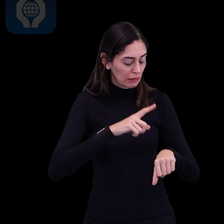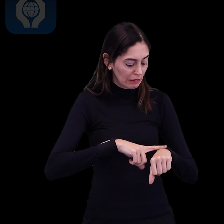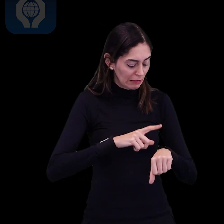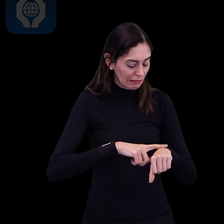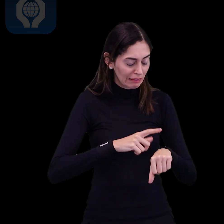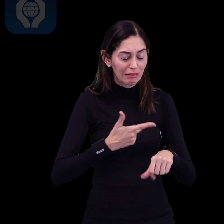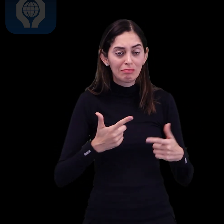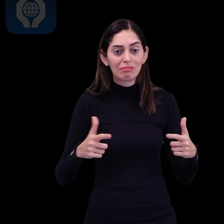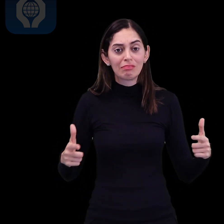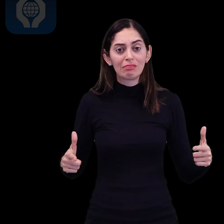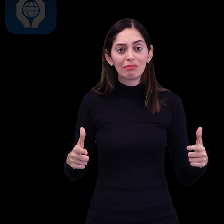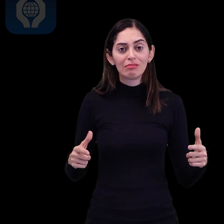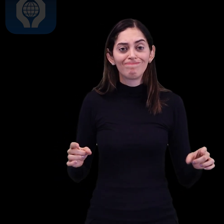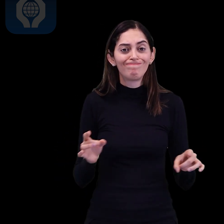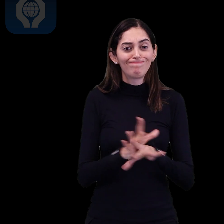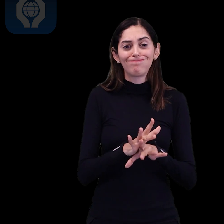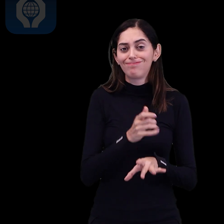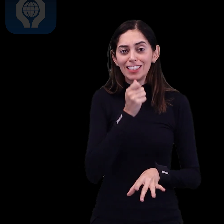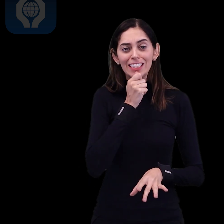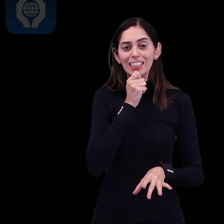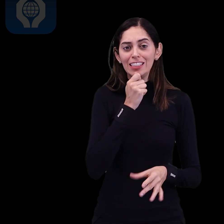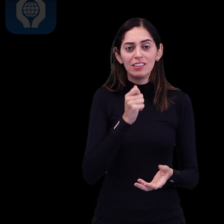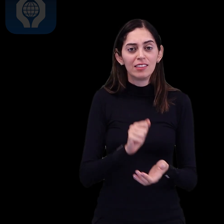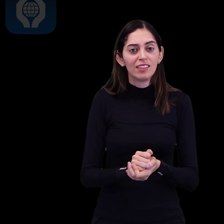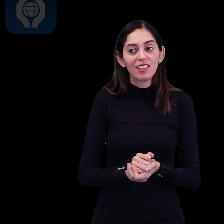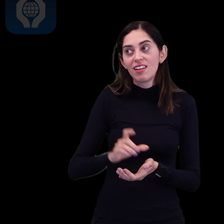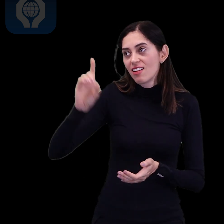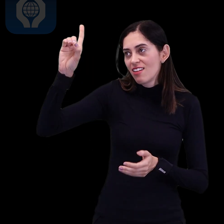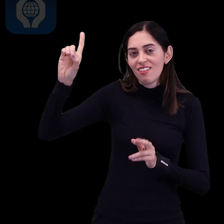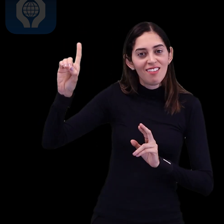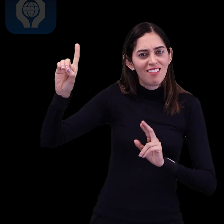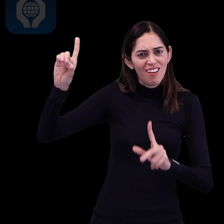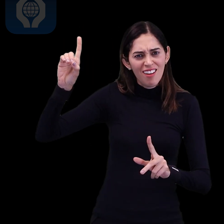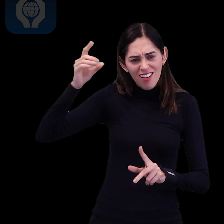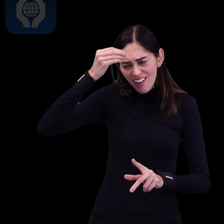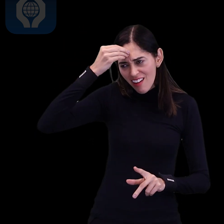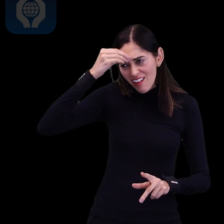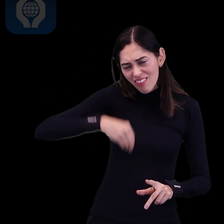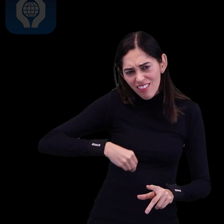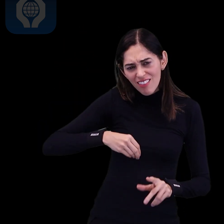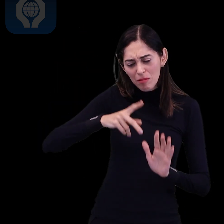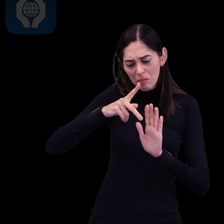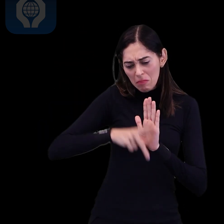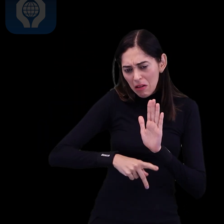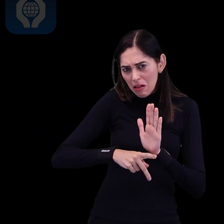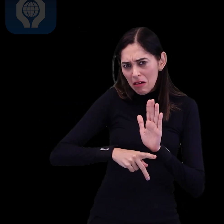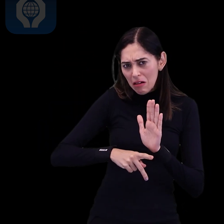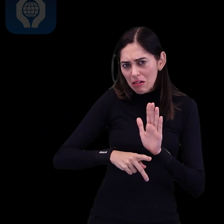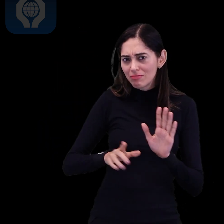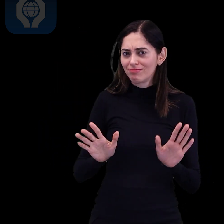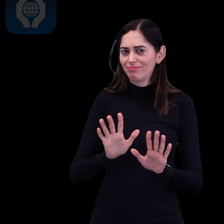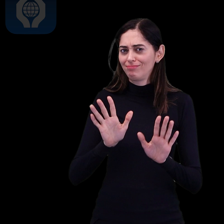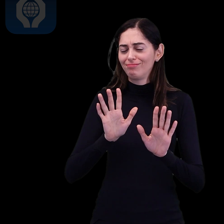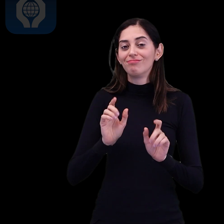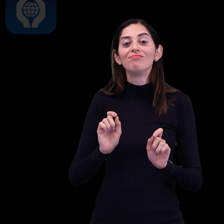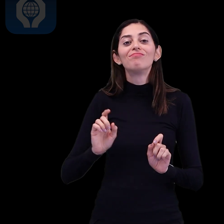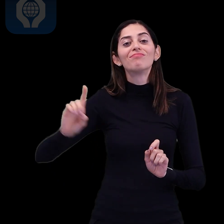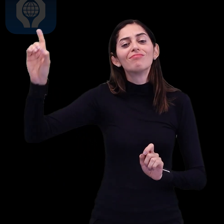teve tempo para concluí-lo? Deus não é como nós. Ele nunca desiste do que ele planeja fazer. Quando começa uma